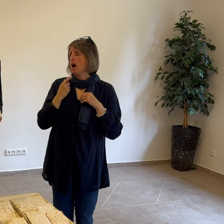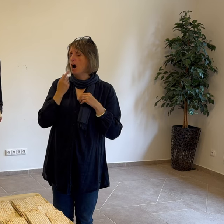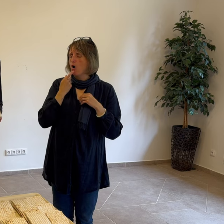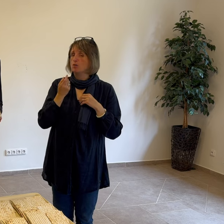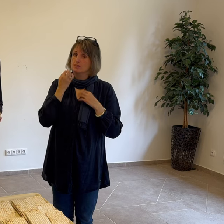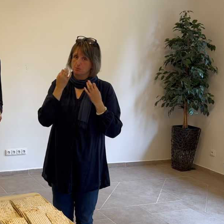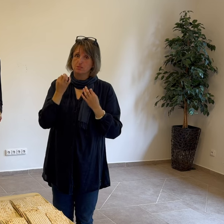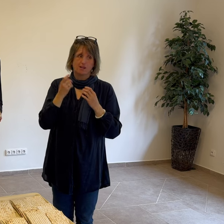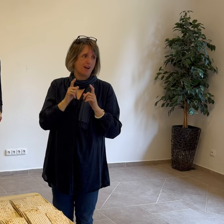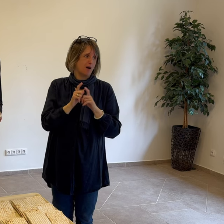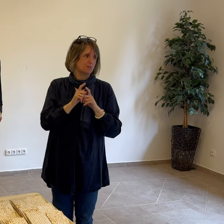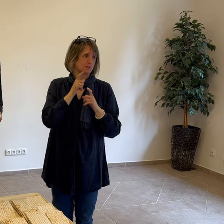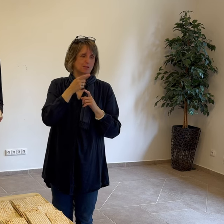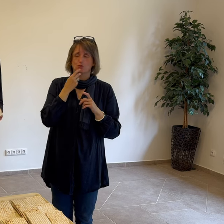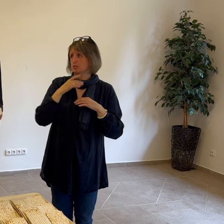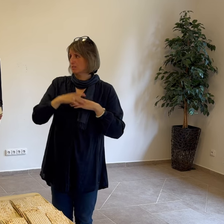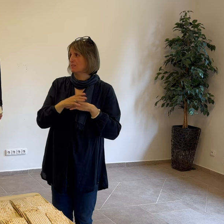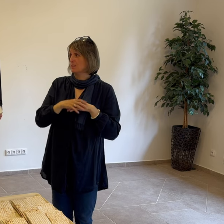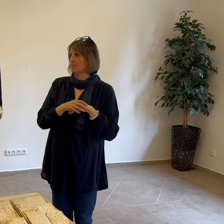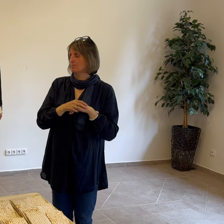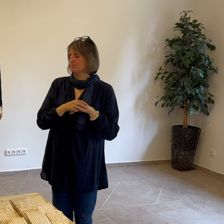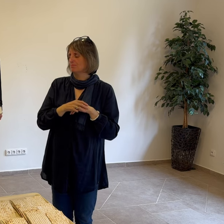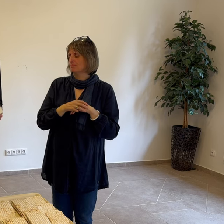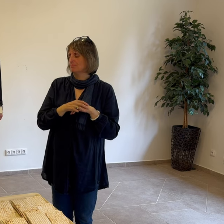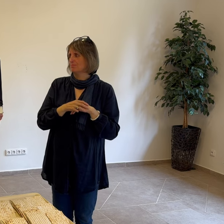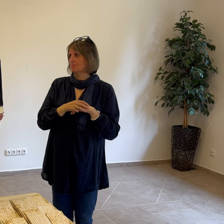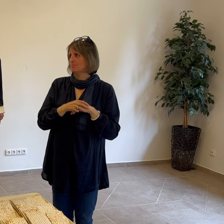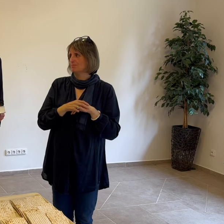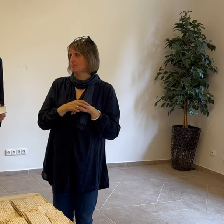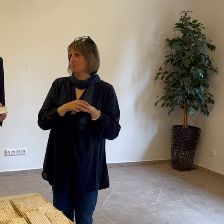přeje je to připomínka tady